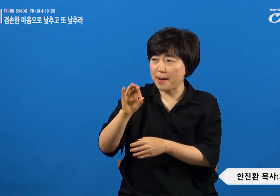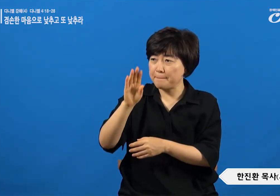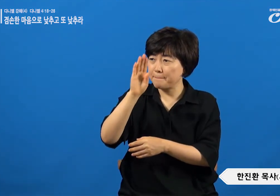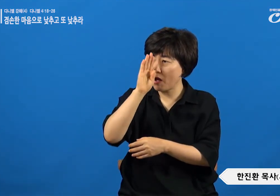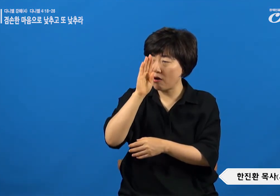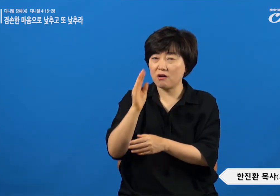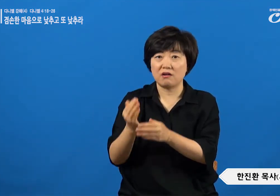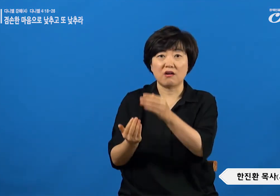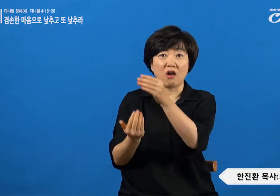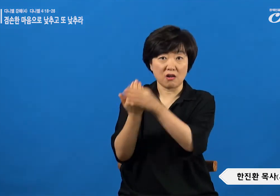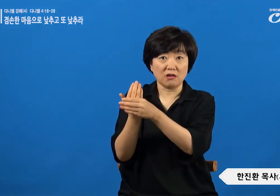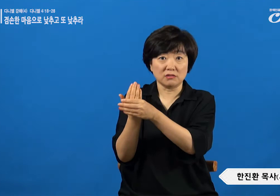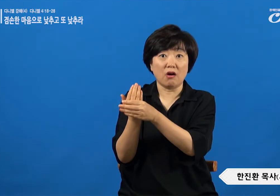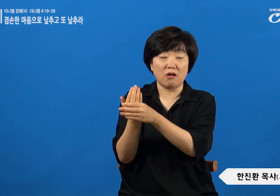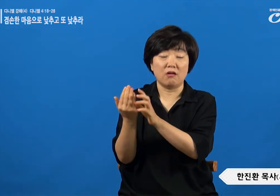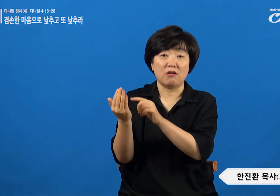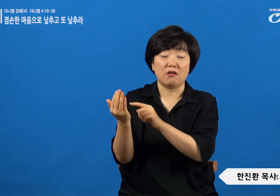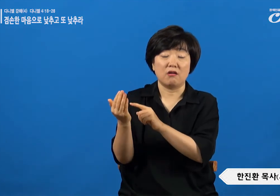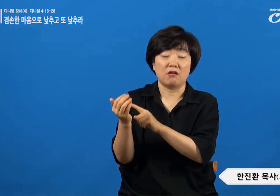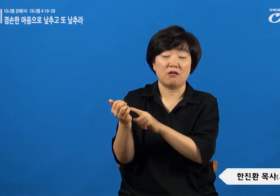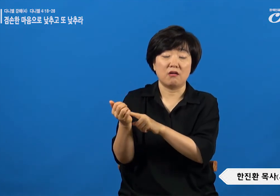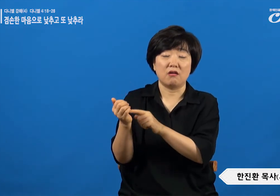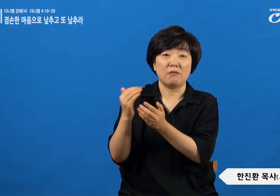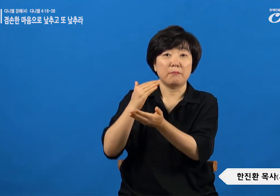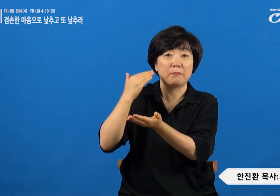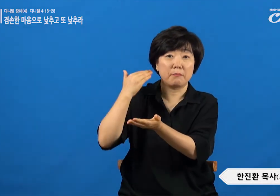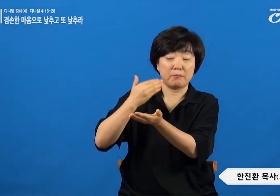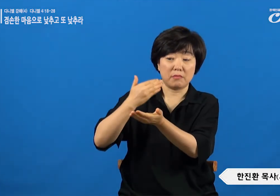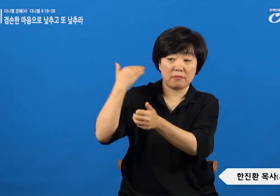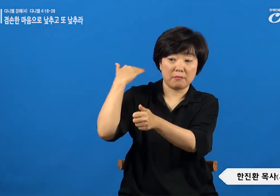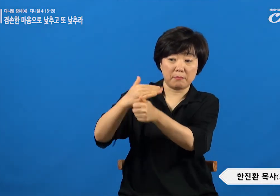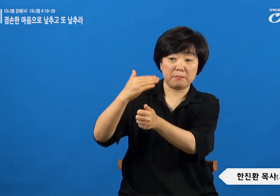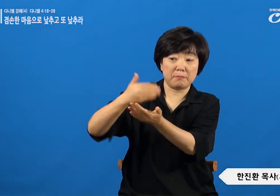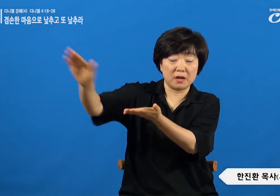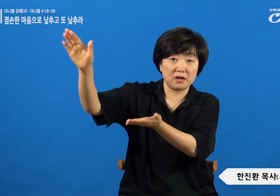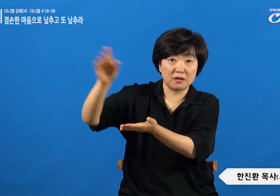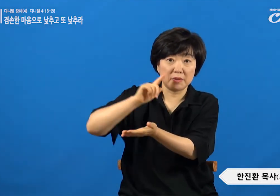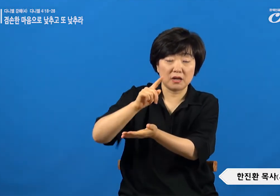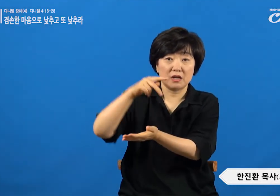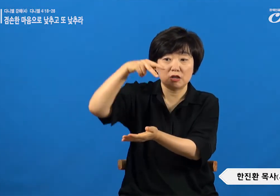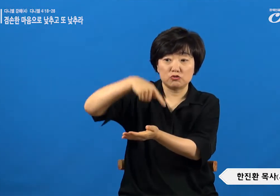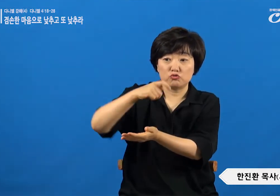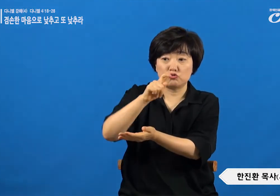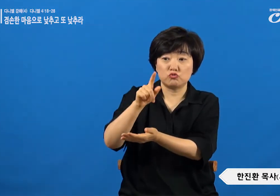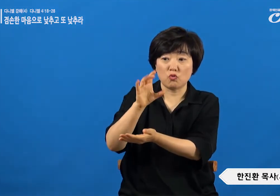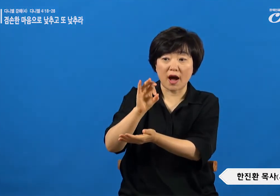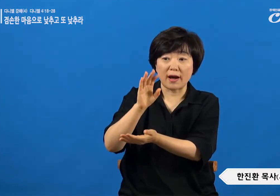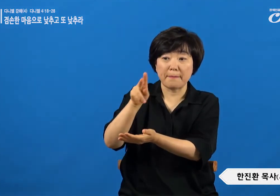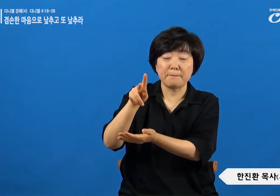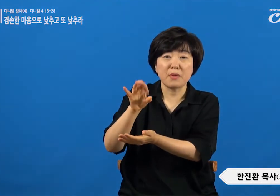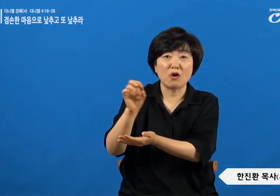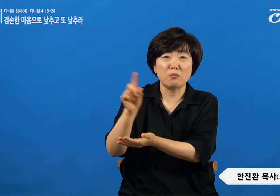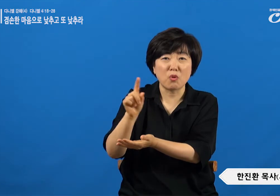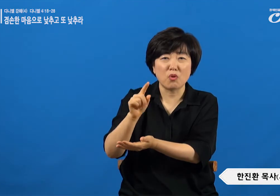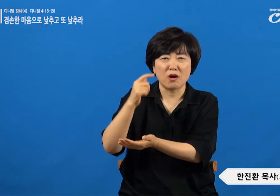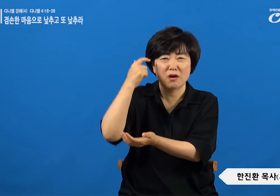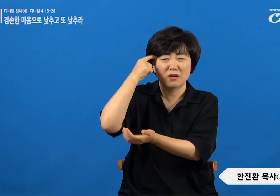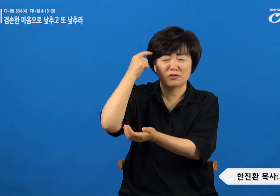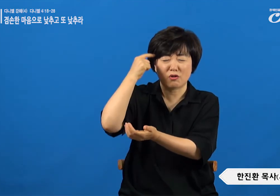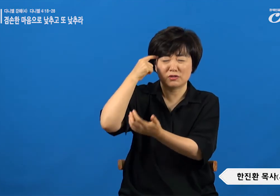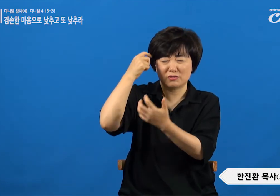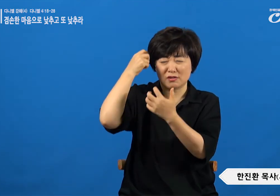걸려서 쫓겨났다, 그렇게도 되어 있습니다. 수광병이라는 이 병은 정신착란이